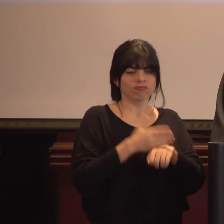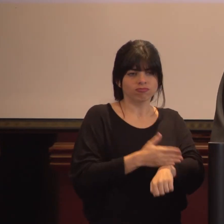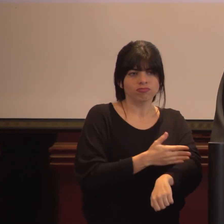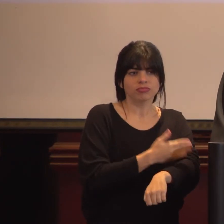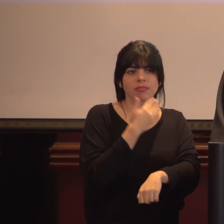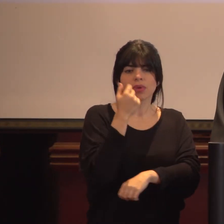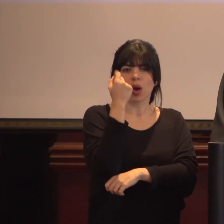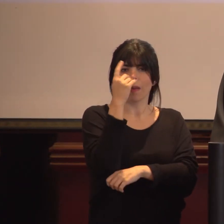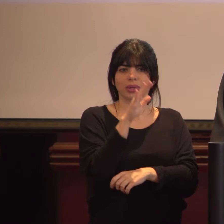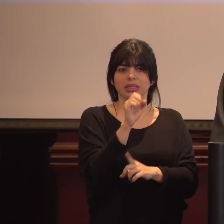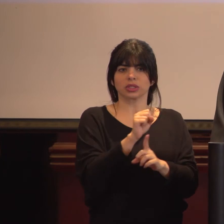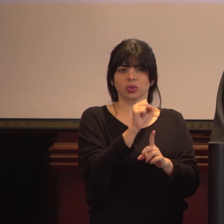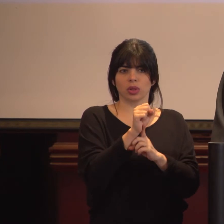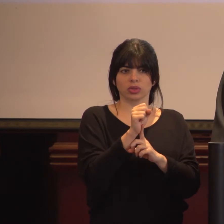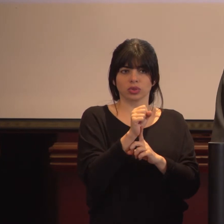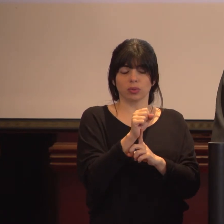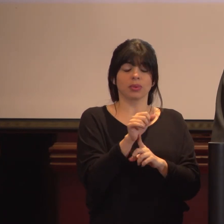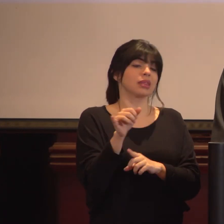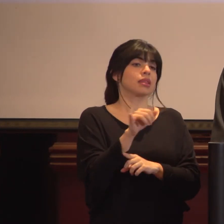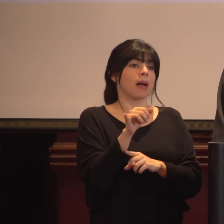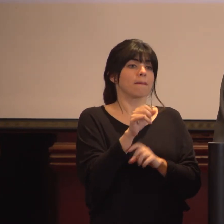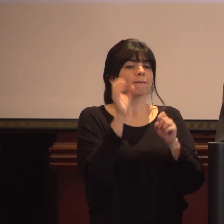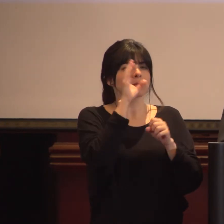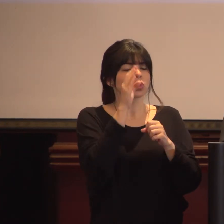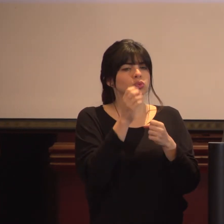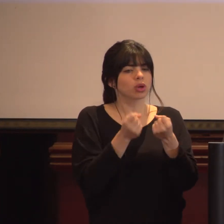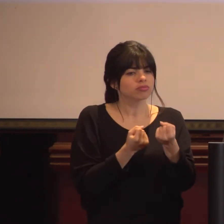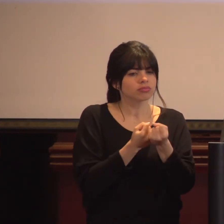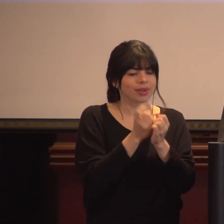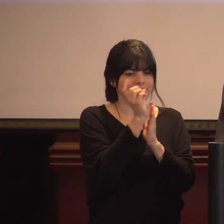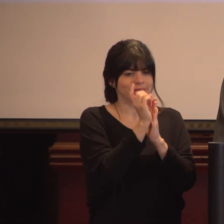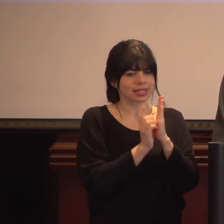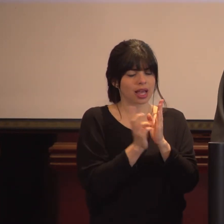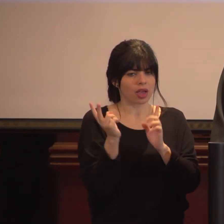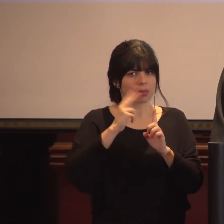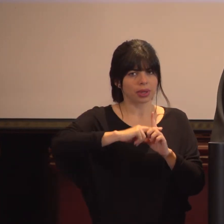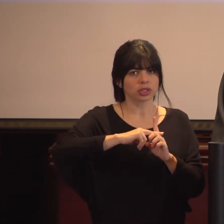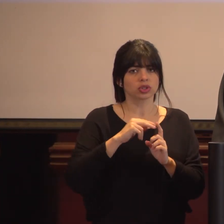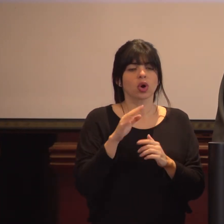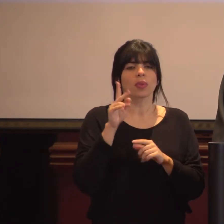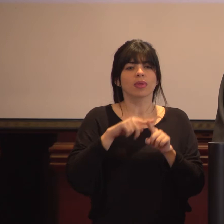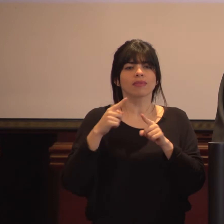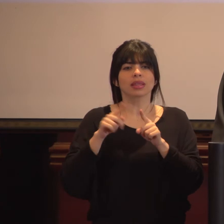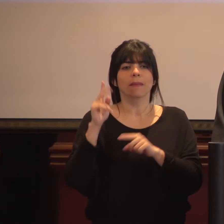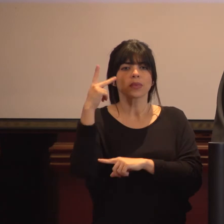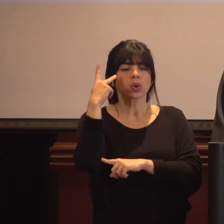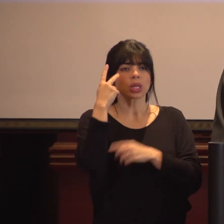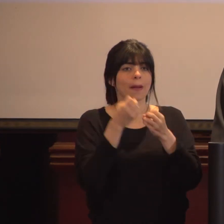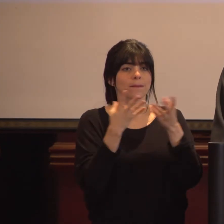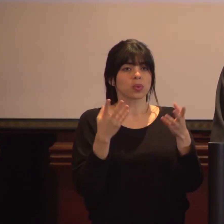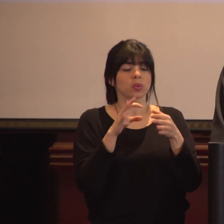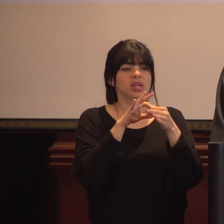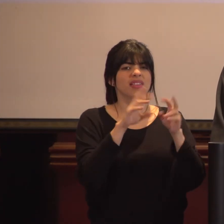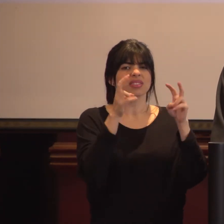comprensión del fenómeno así como contribuir al diseño e implementación de políticas públicas en